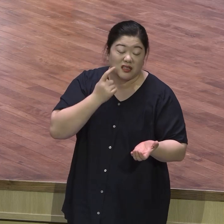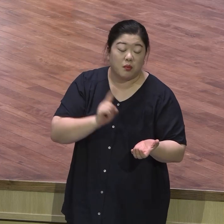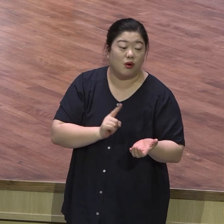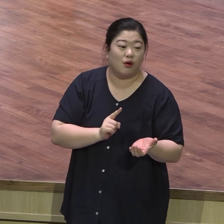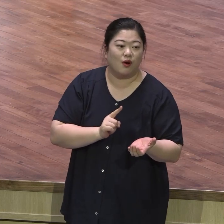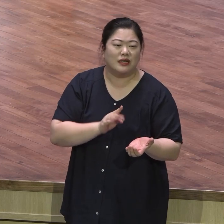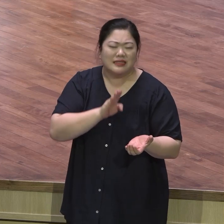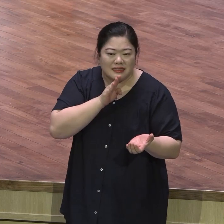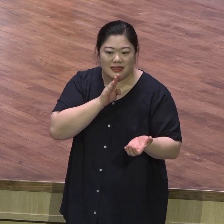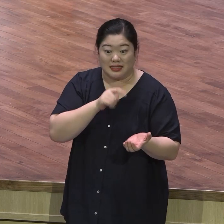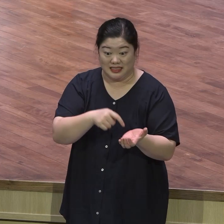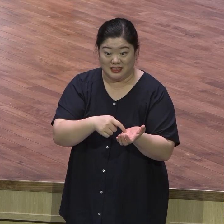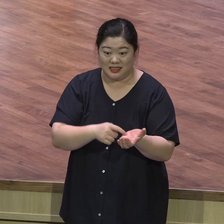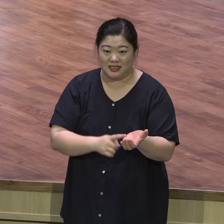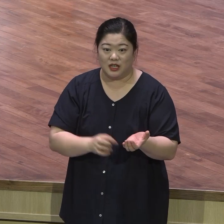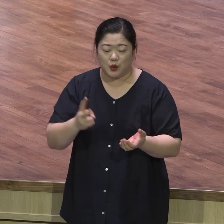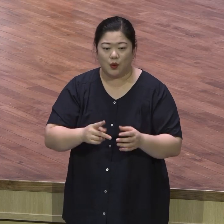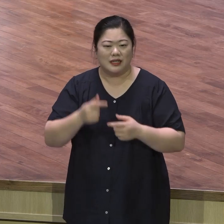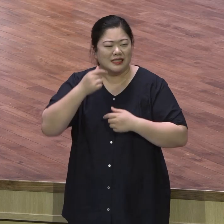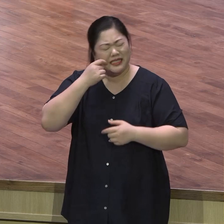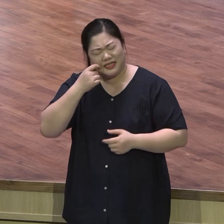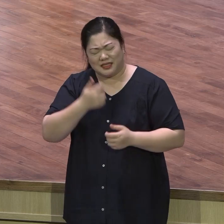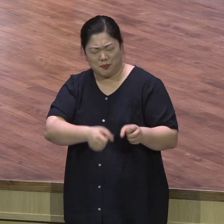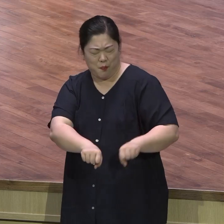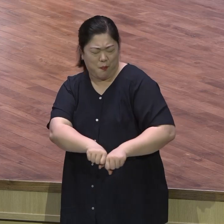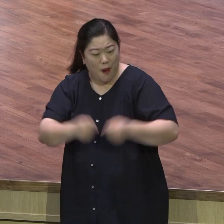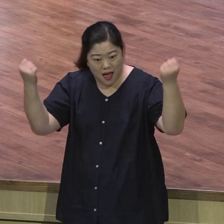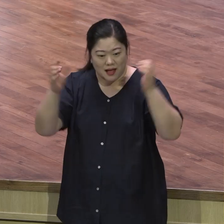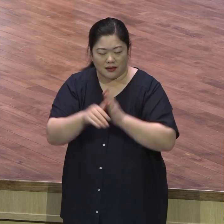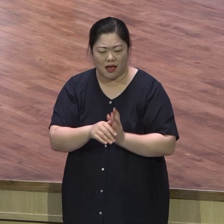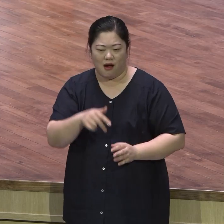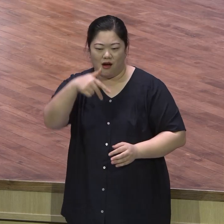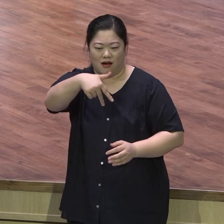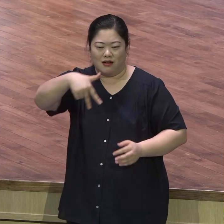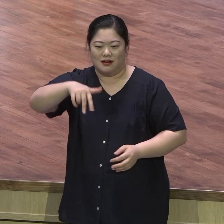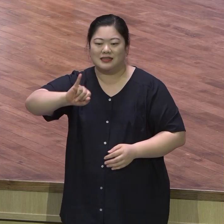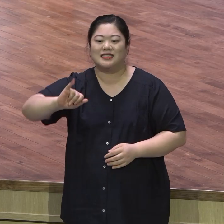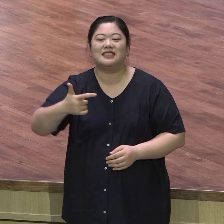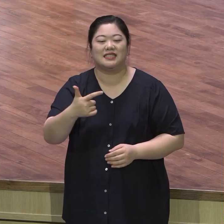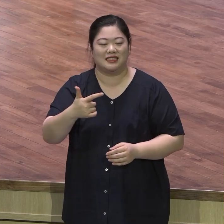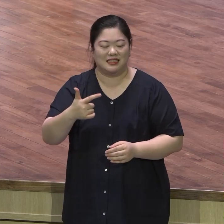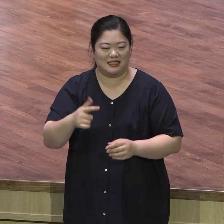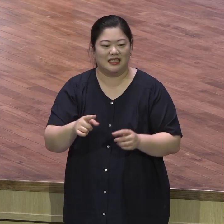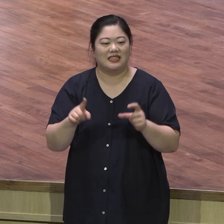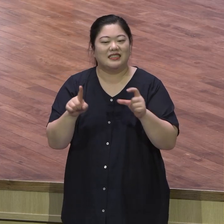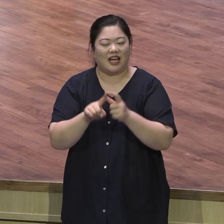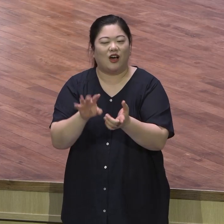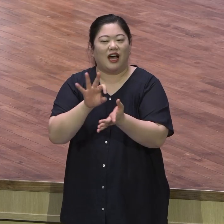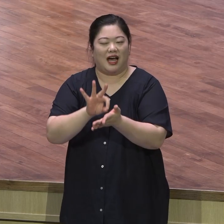인기가 최고로 좋다 인기 찐이야 이렇게 말을 해요 한다고 그래요